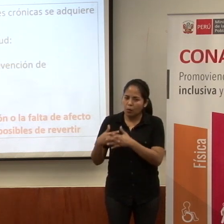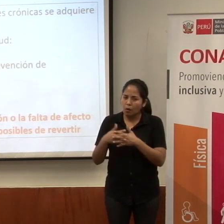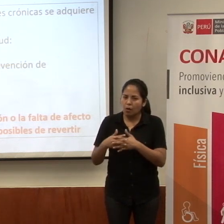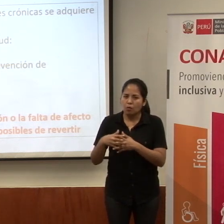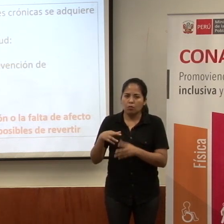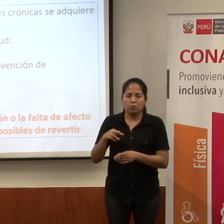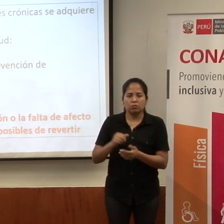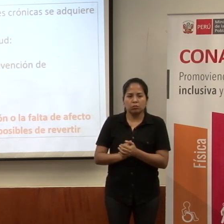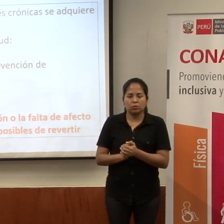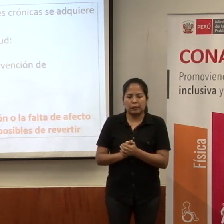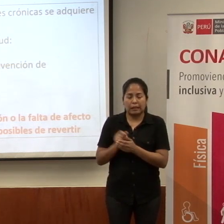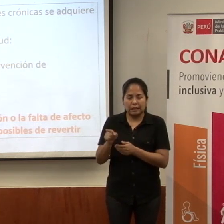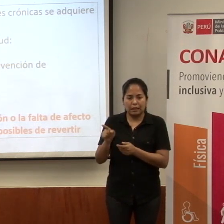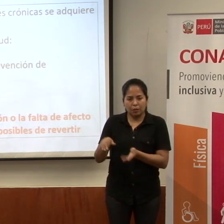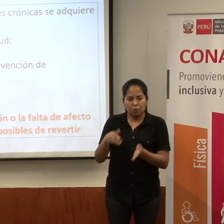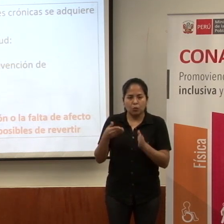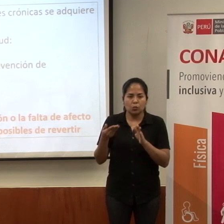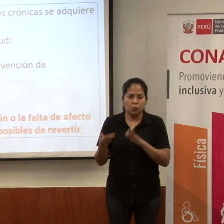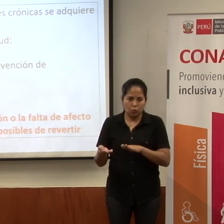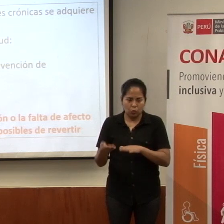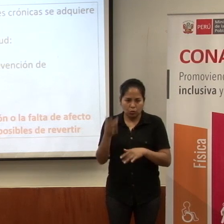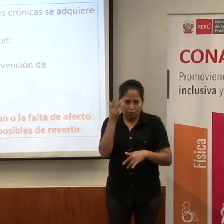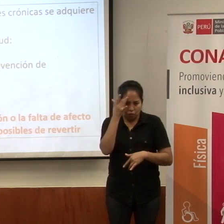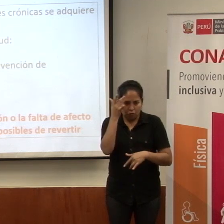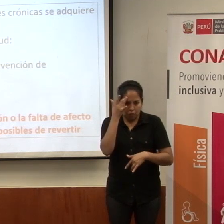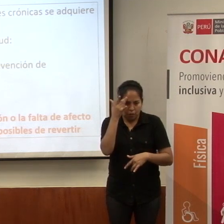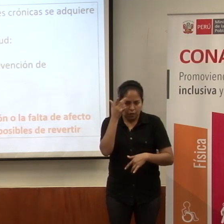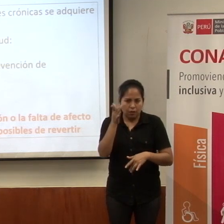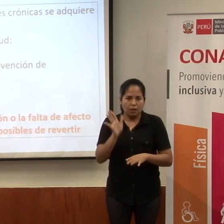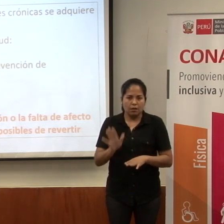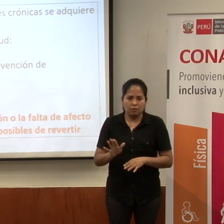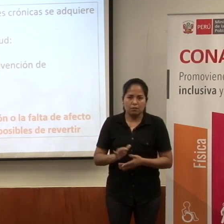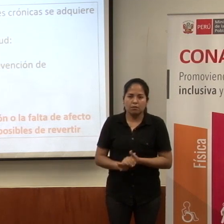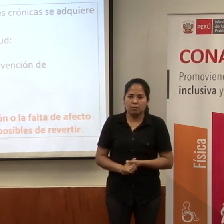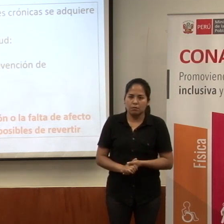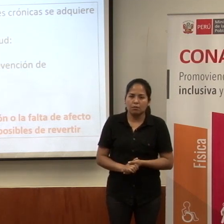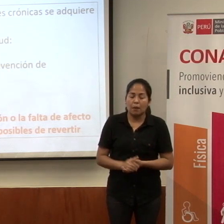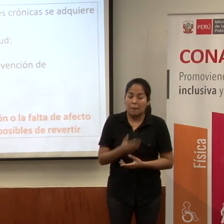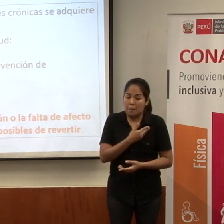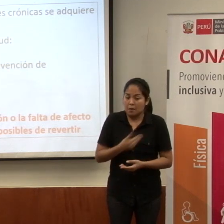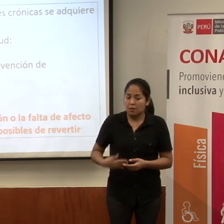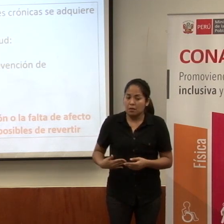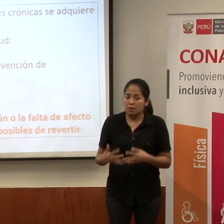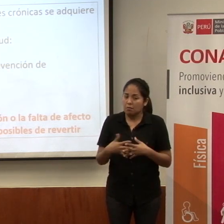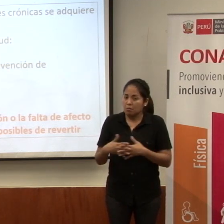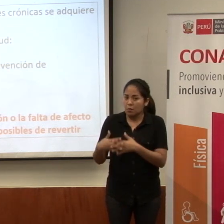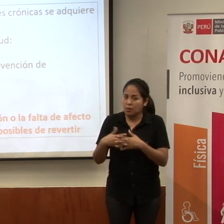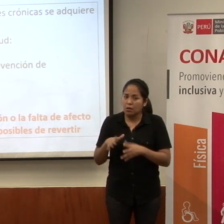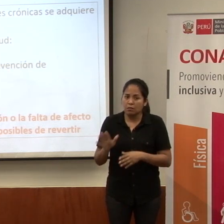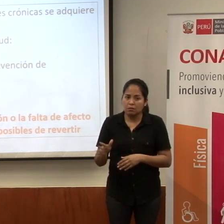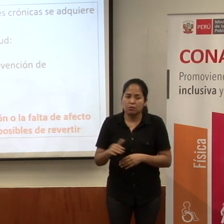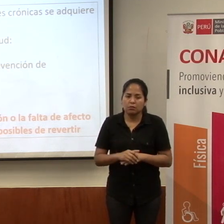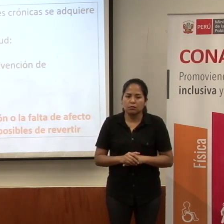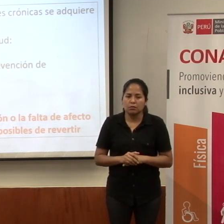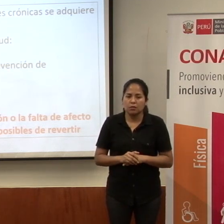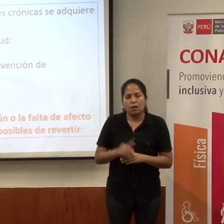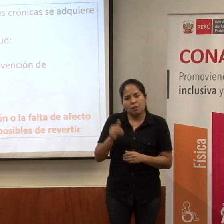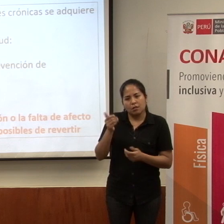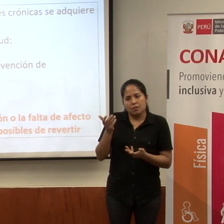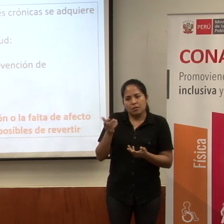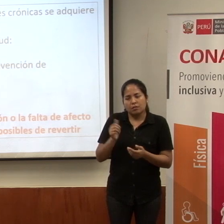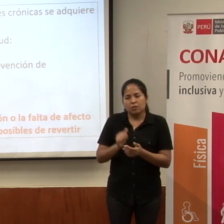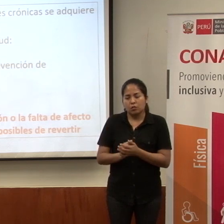como consecuencia de la poliomielitis. ¿Sí? Miren, presidente norteamericano. Felizmente que nosotros del 91 no